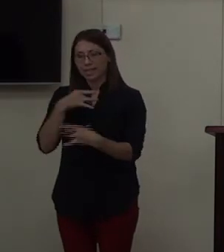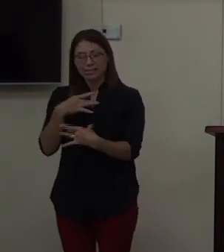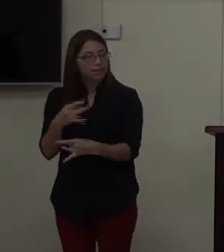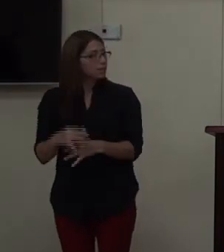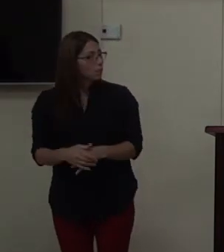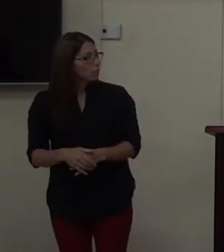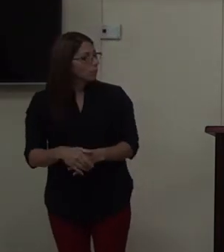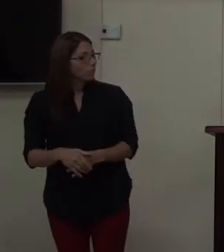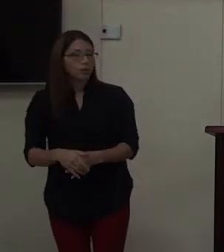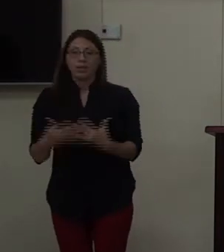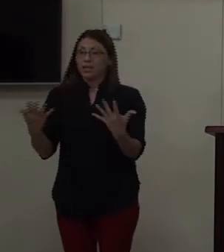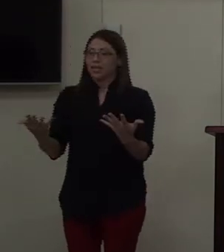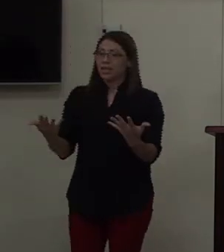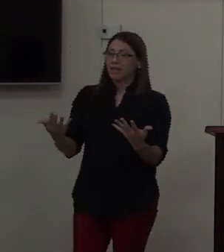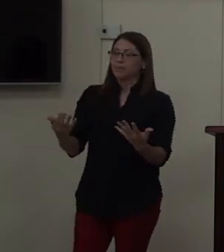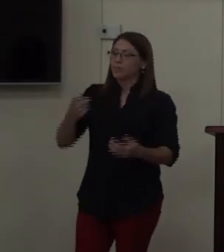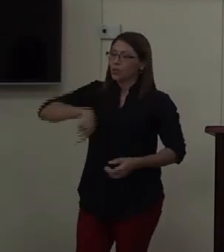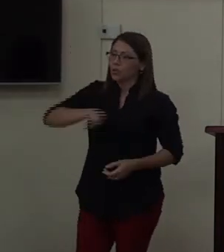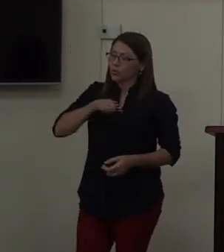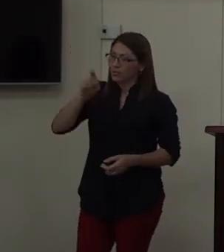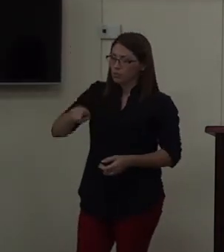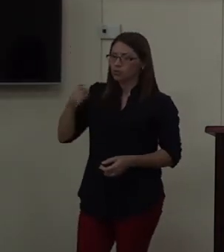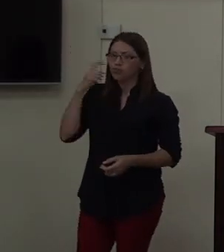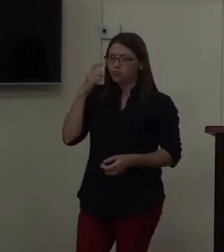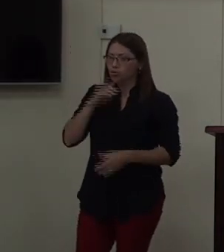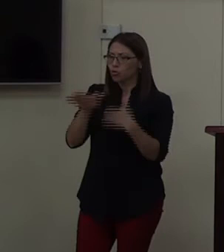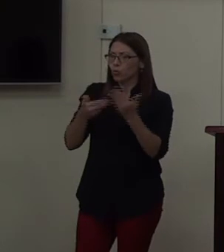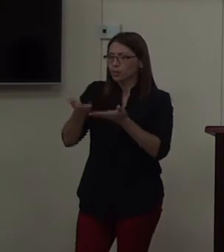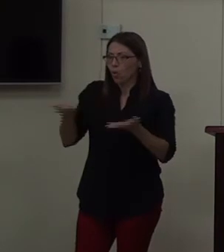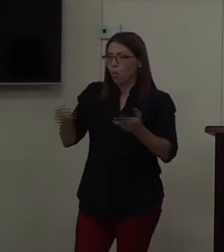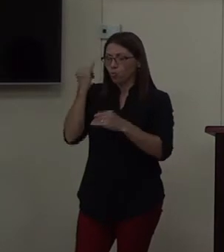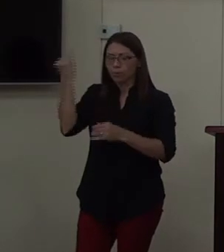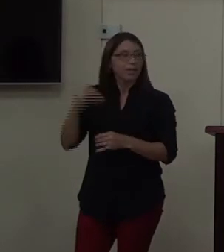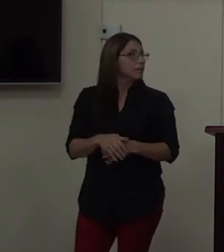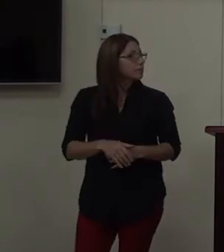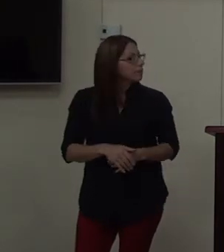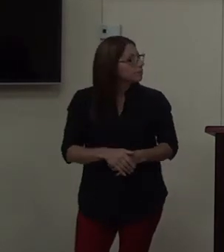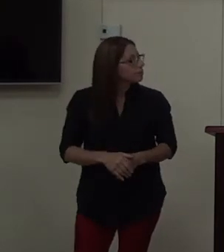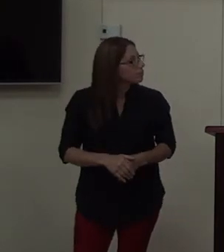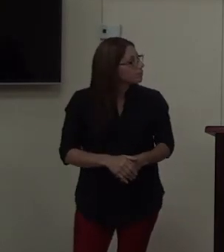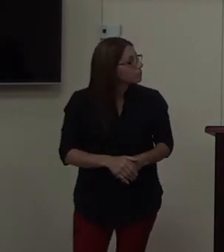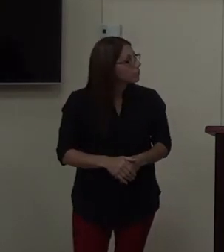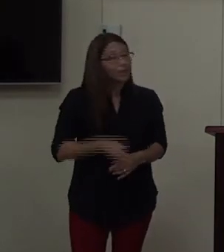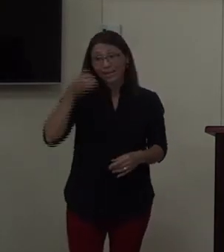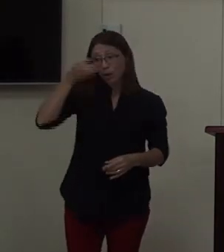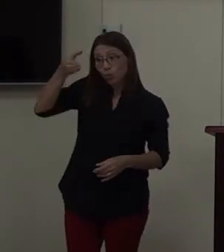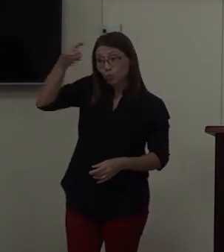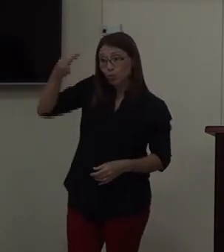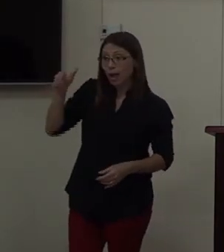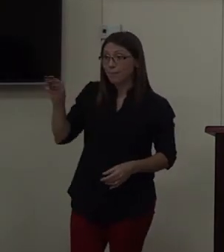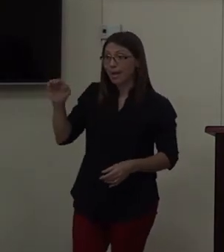interesantísimo y que nos lleva precisamente a que tenemos que considerar todo este componente ideológico. En la cultura maleco, pero es una cultura